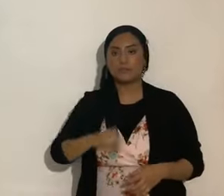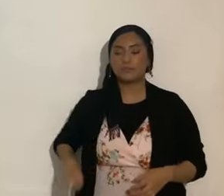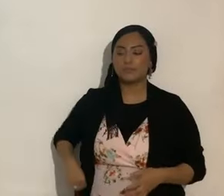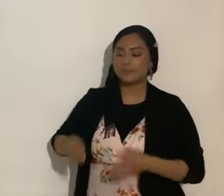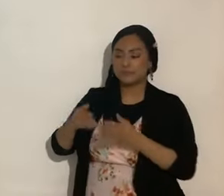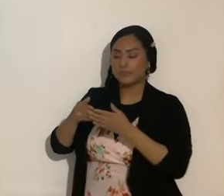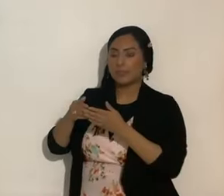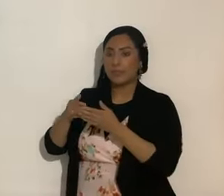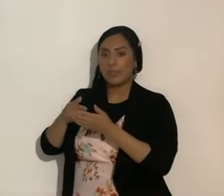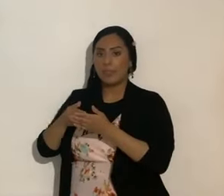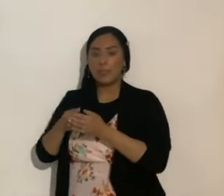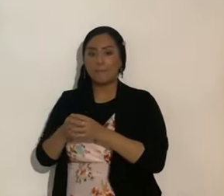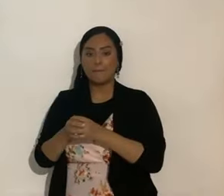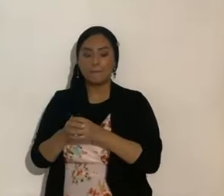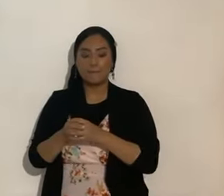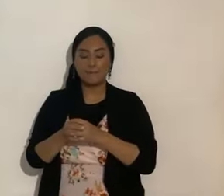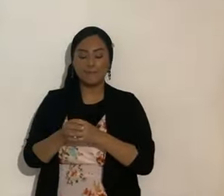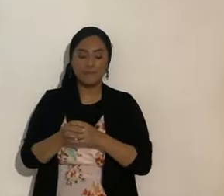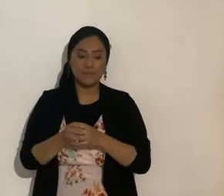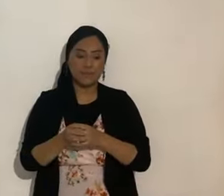deseo de servir por obtener recompensa.